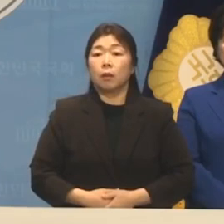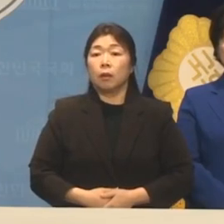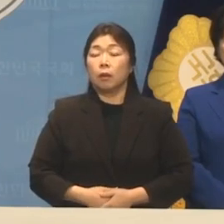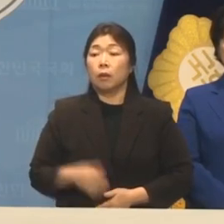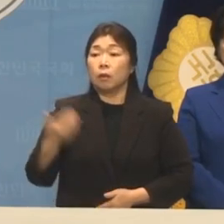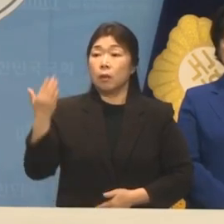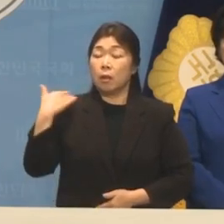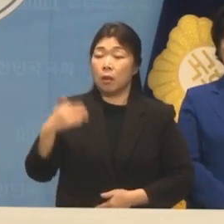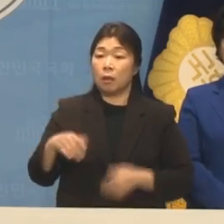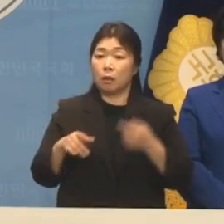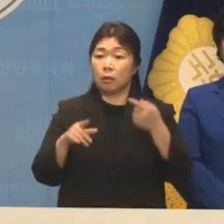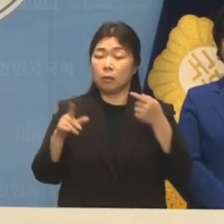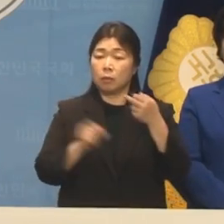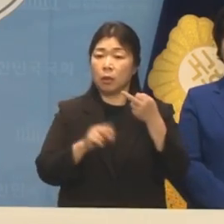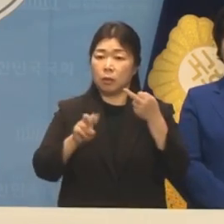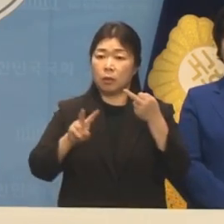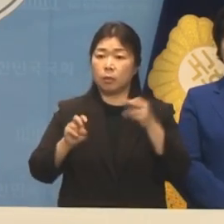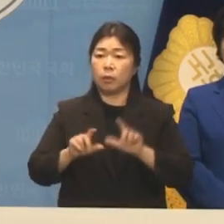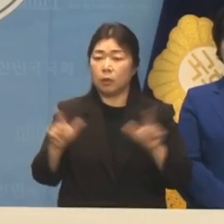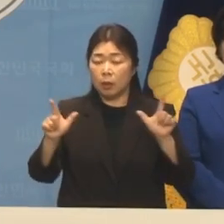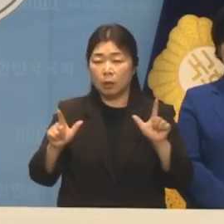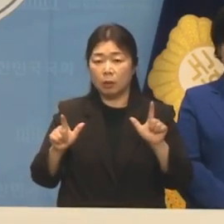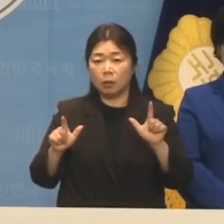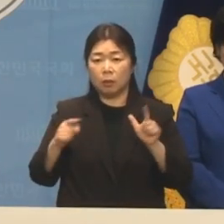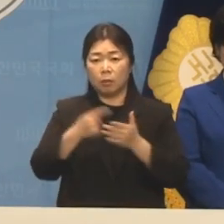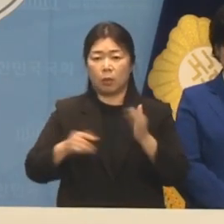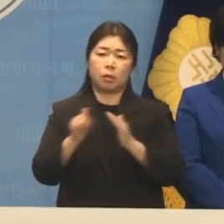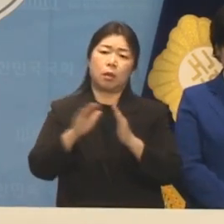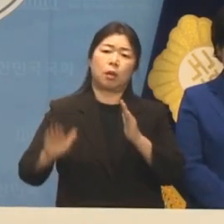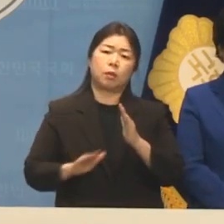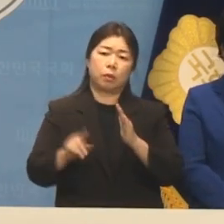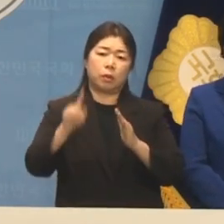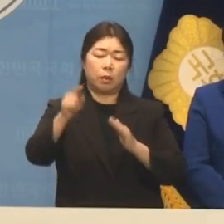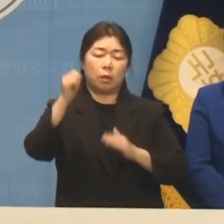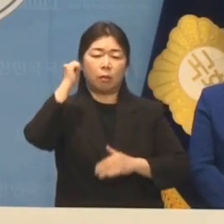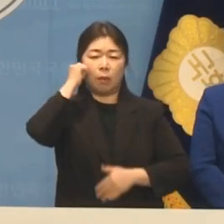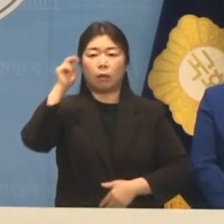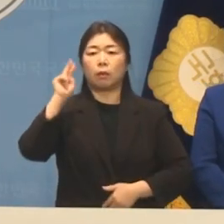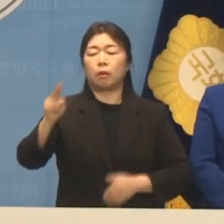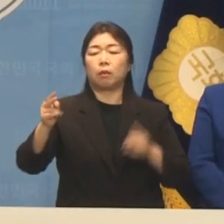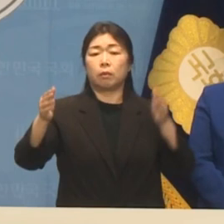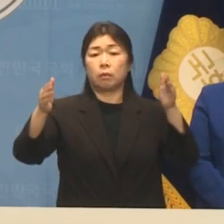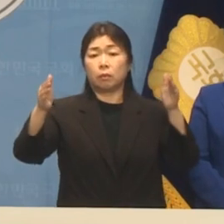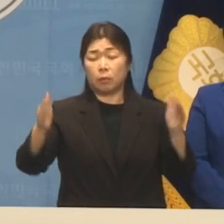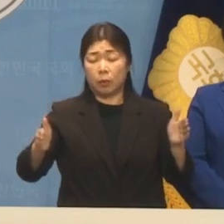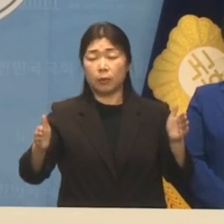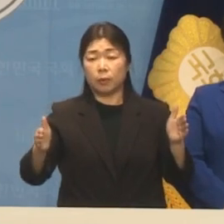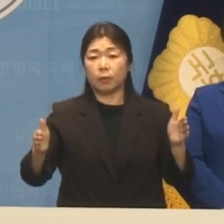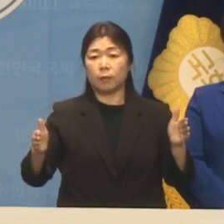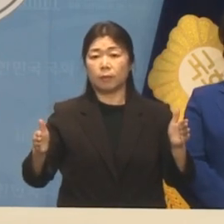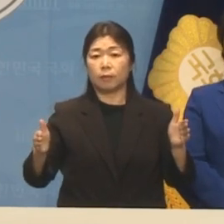지난 22일 날 유가족들은 1박 2일 밤샘